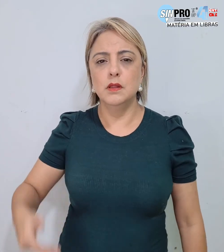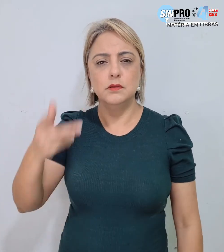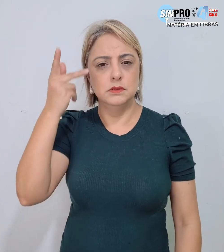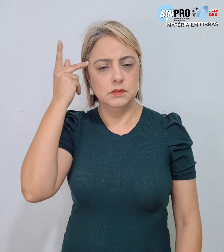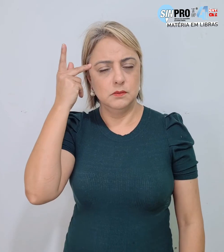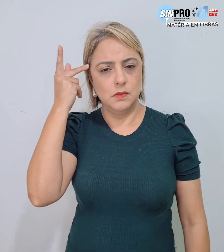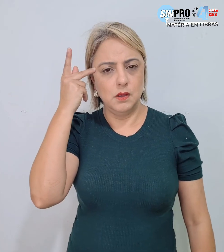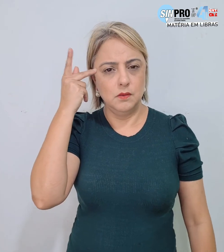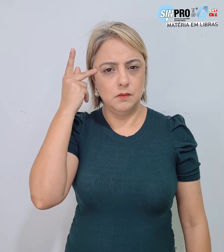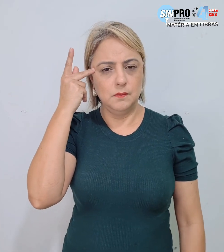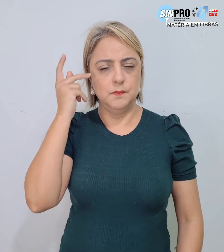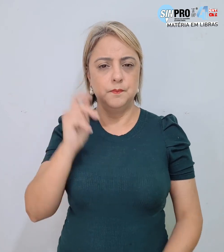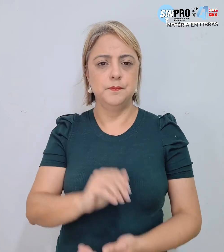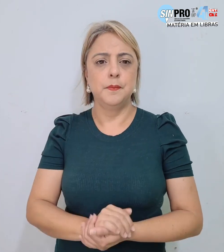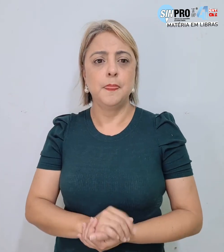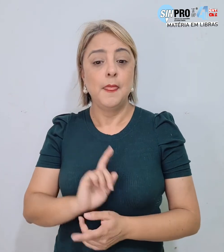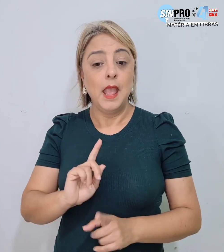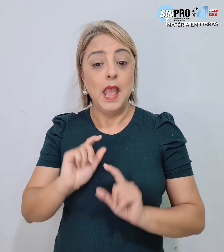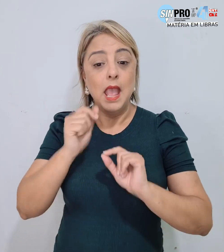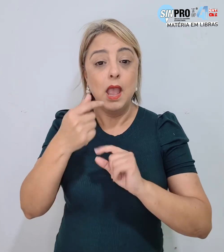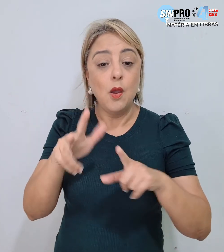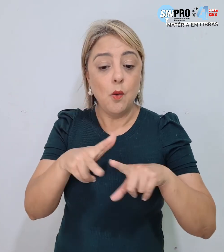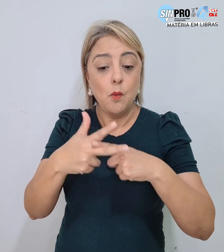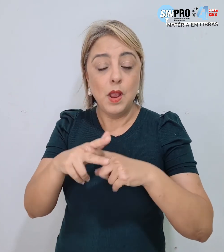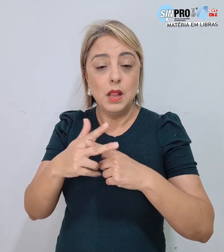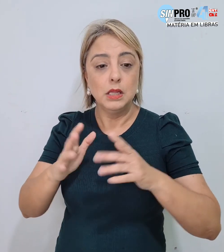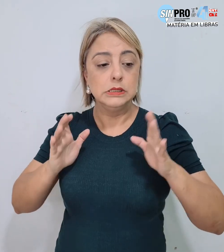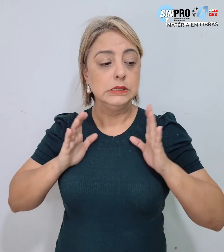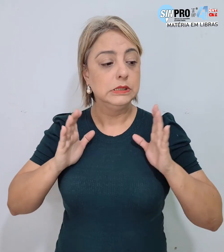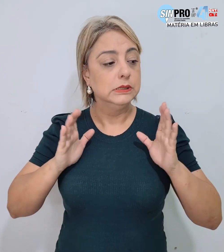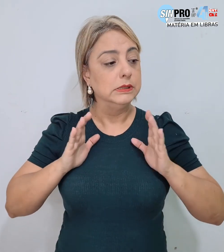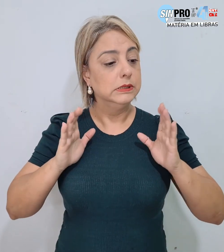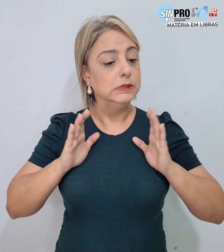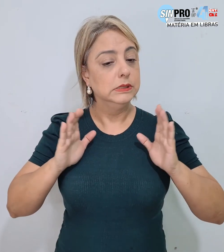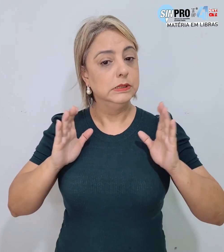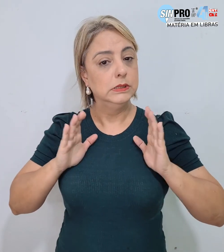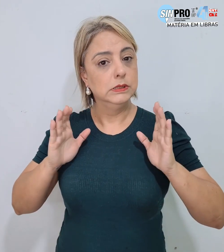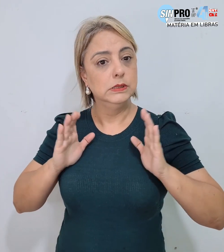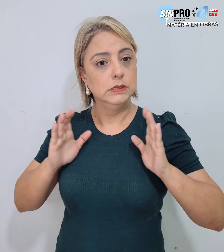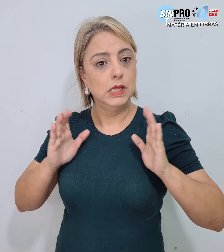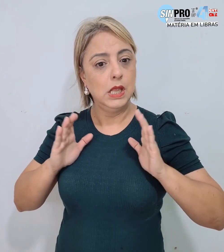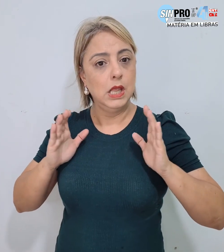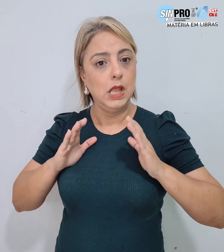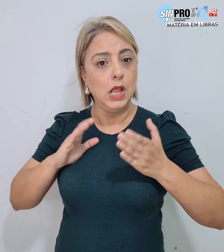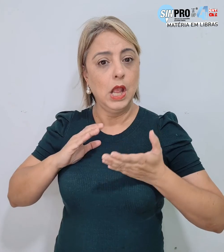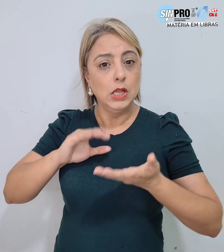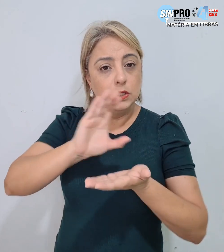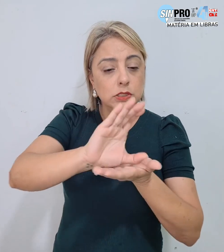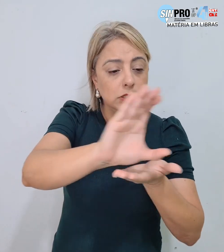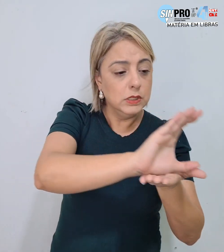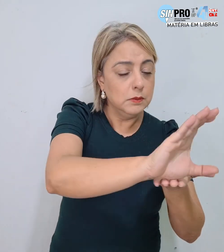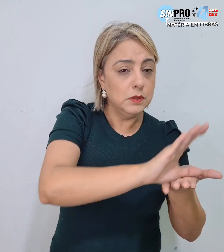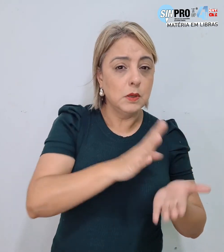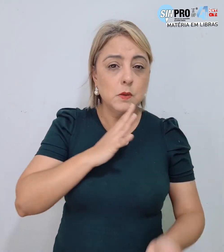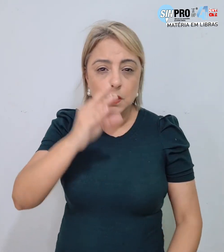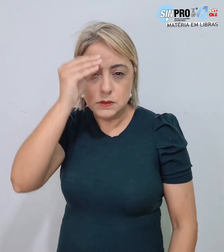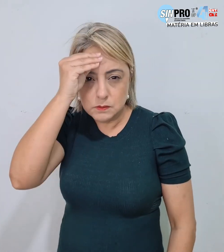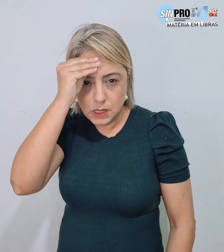Paulo Esse é um mecanismo elitista E de distribuição de conhecimento